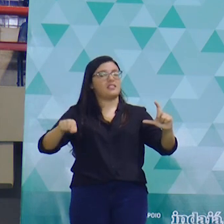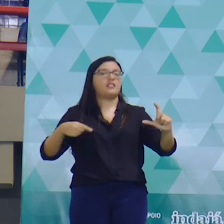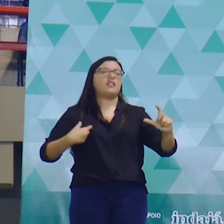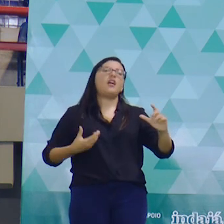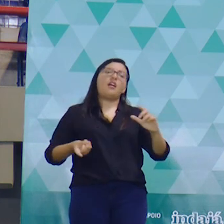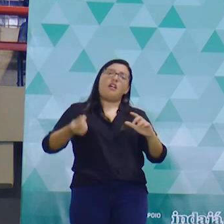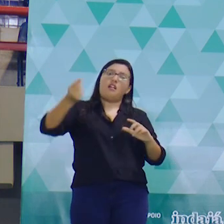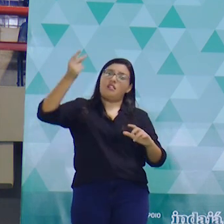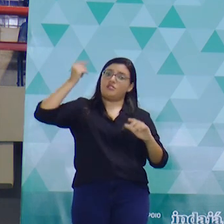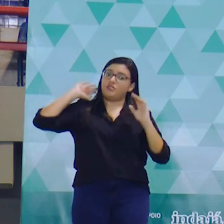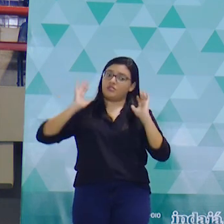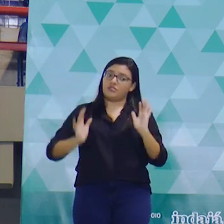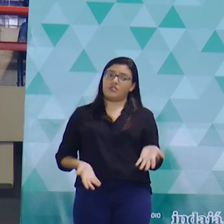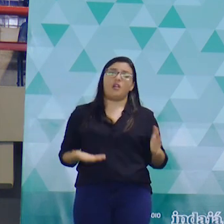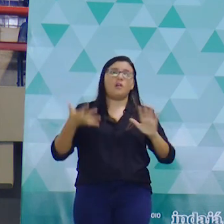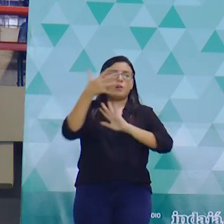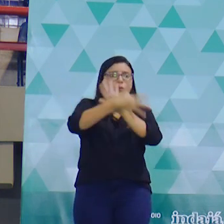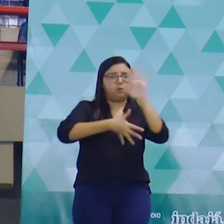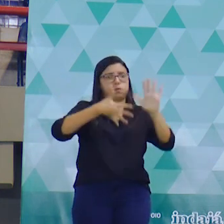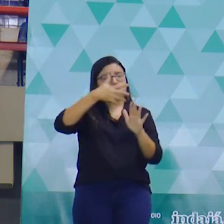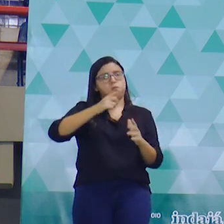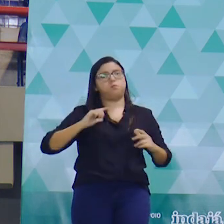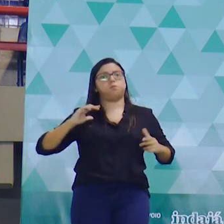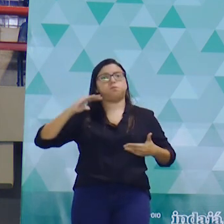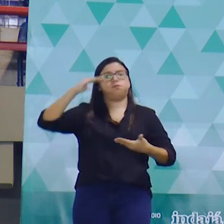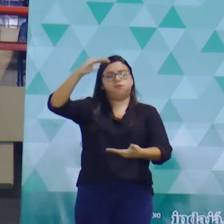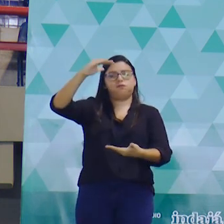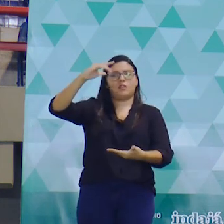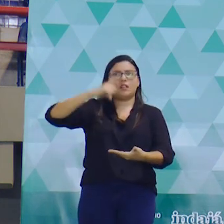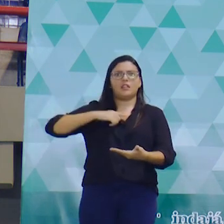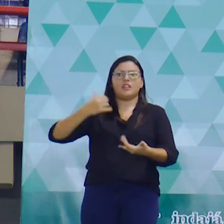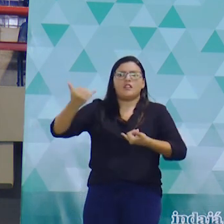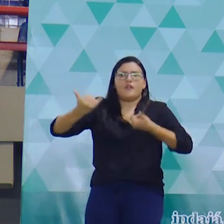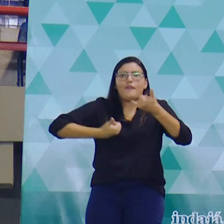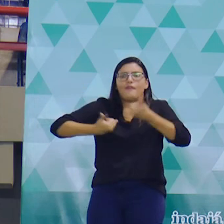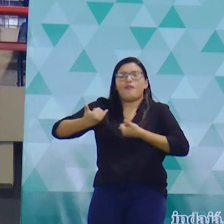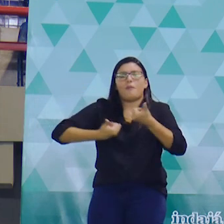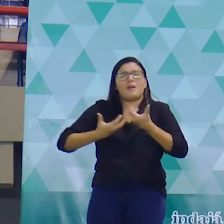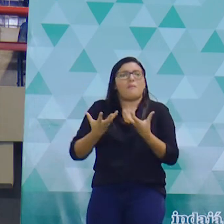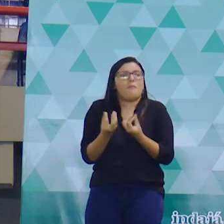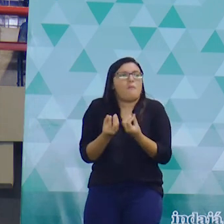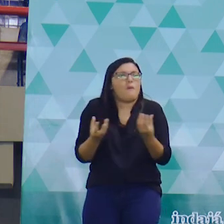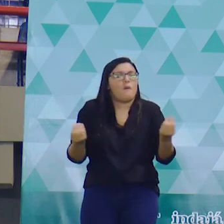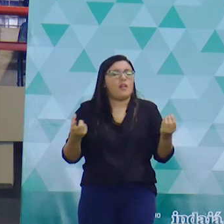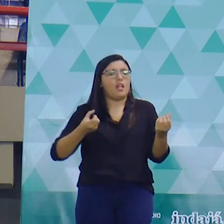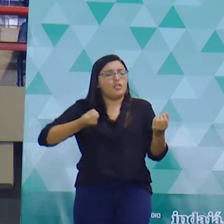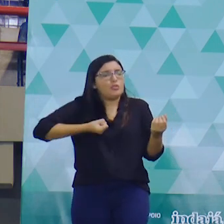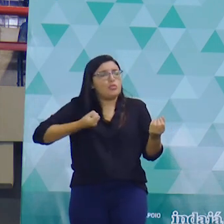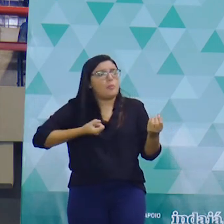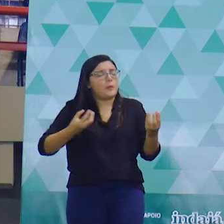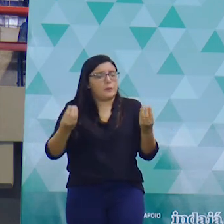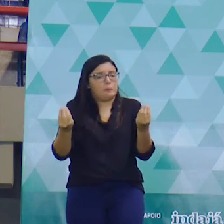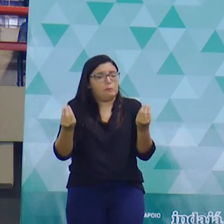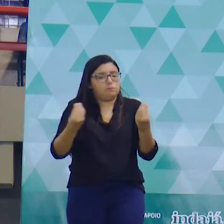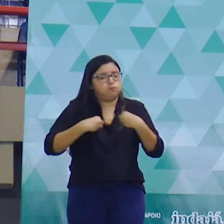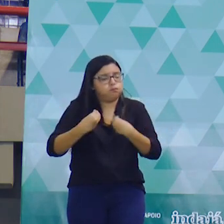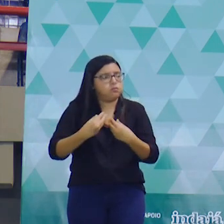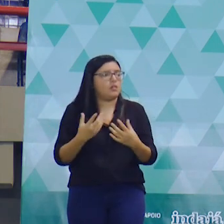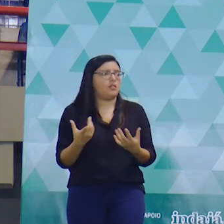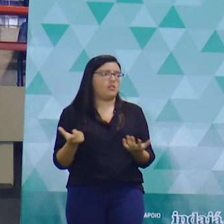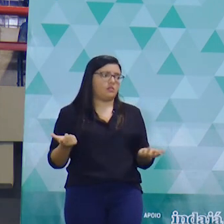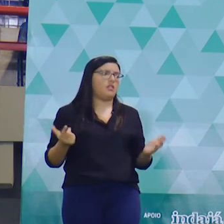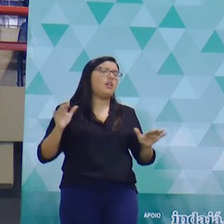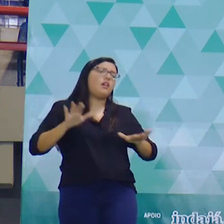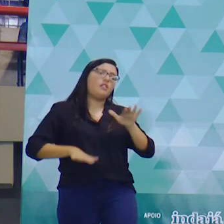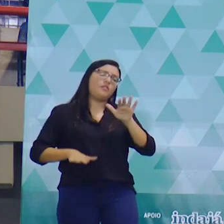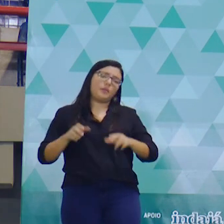prova antiga. Olha como o texto é grande. Olha como tem muita informação. Olha como tem muito número. Às vezes,